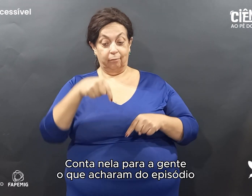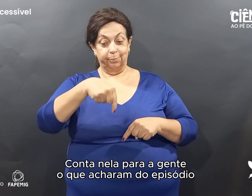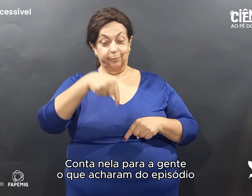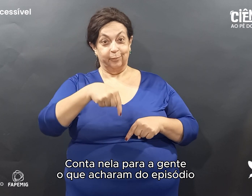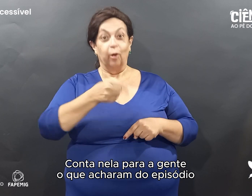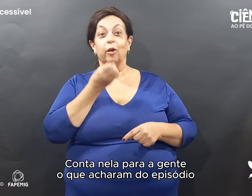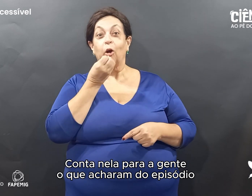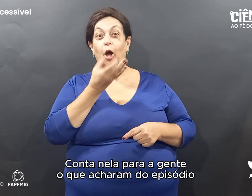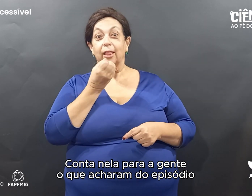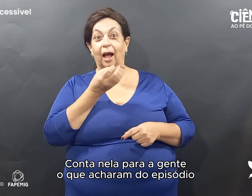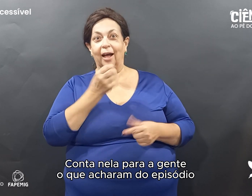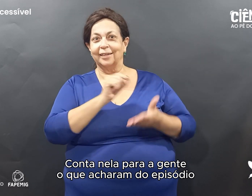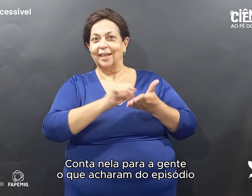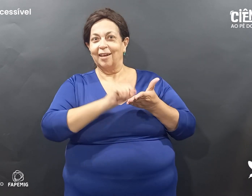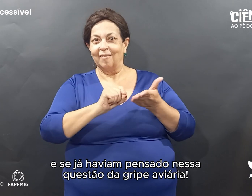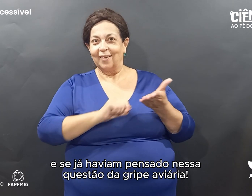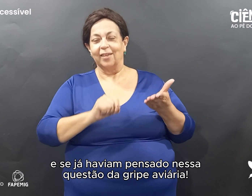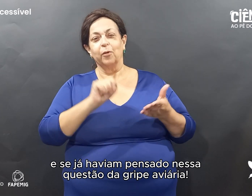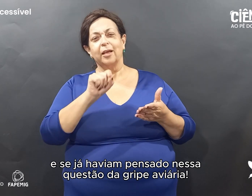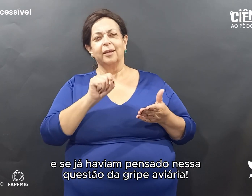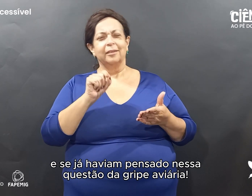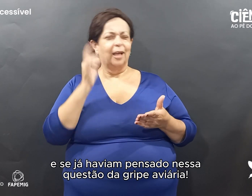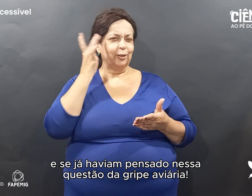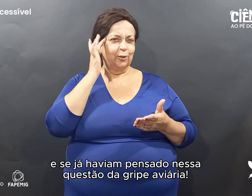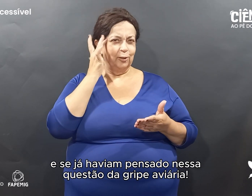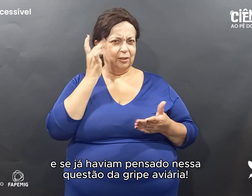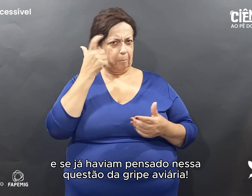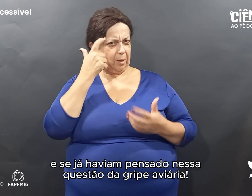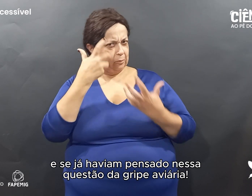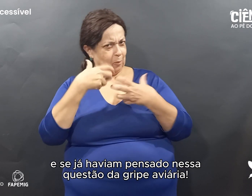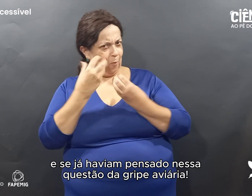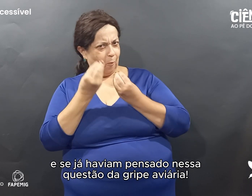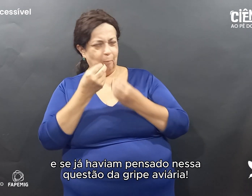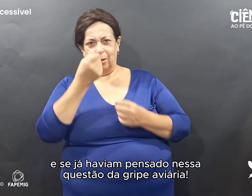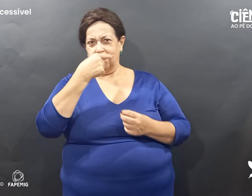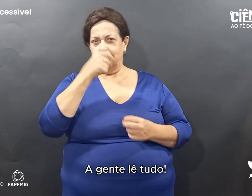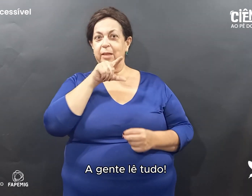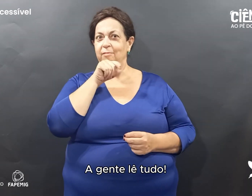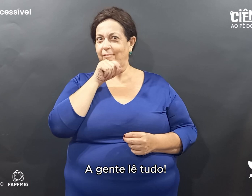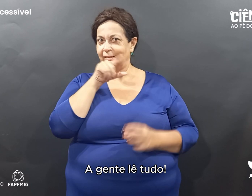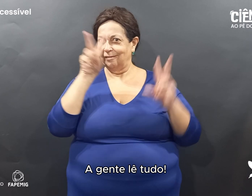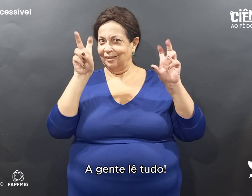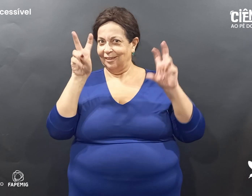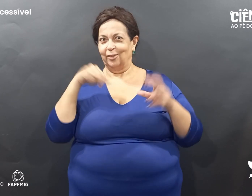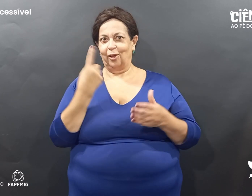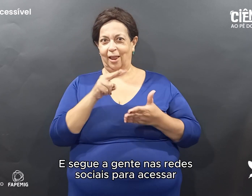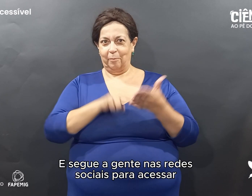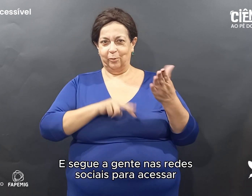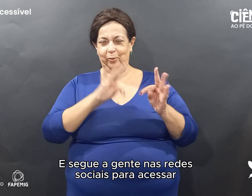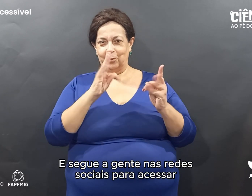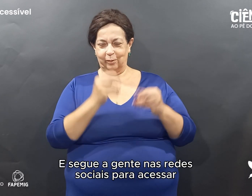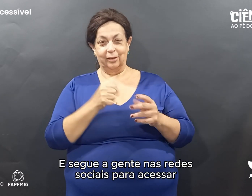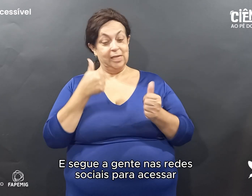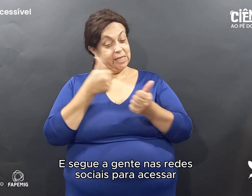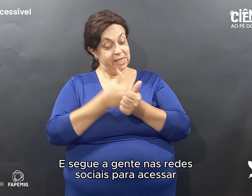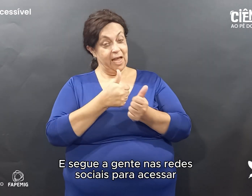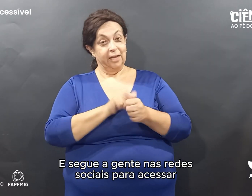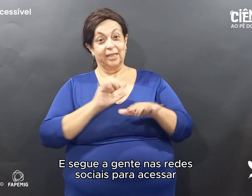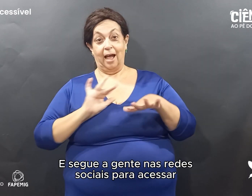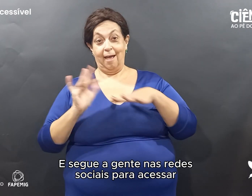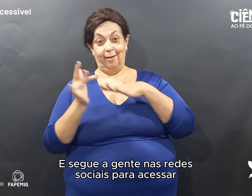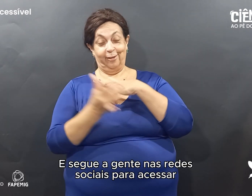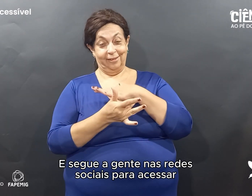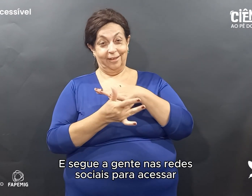Conta nela pra gente o que acharam do episódio e se já haviam pensado nessa questão da gripe aviária. A gente lê tudo. E segue a gente nas